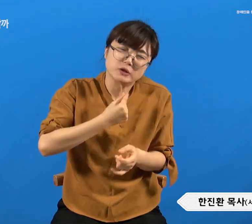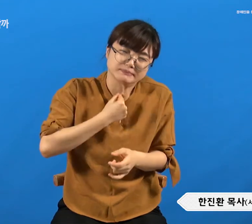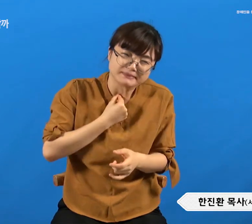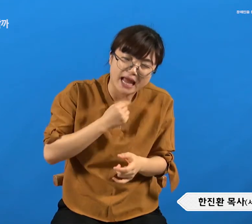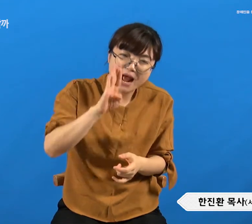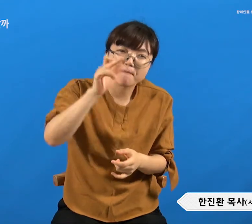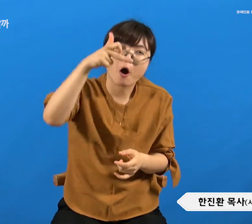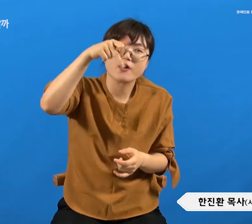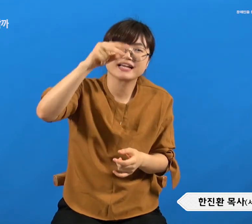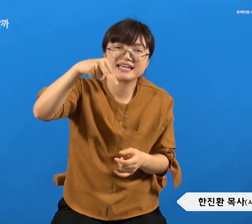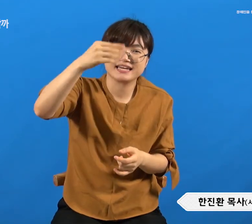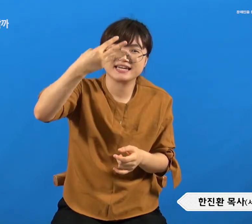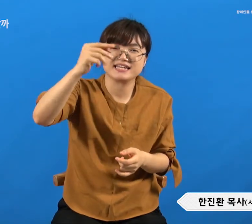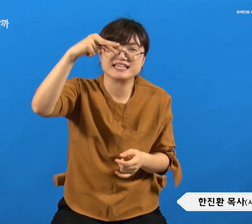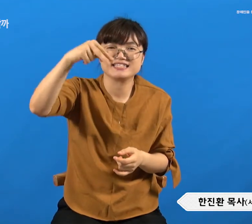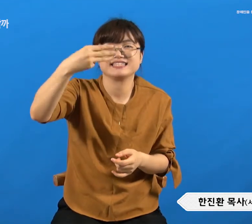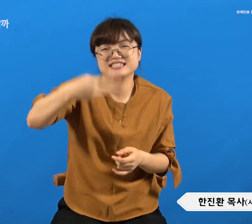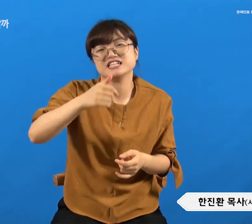싶다 하는 것이죠.